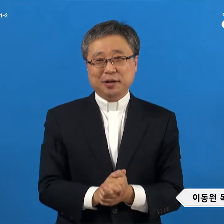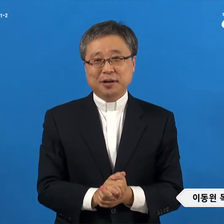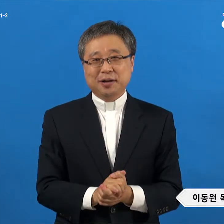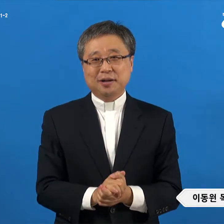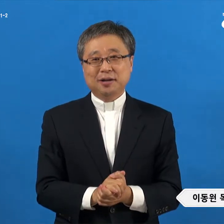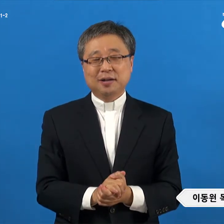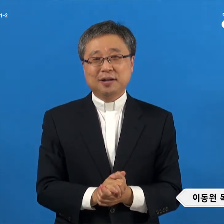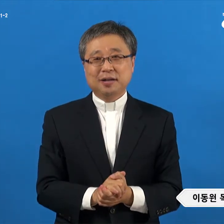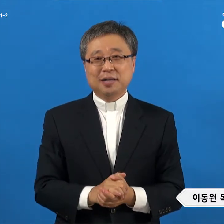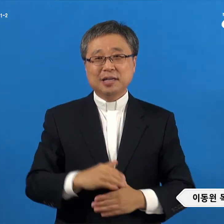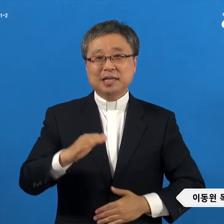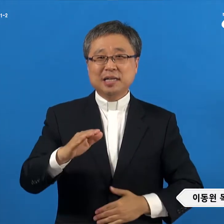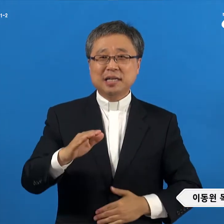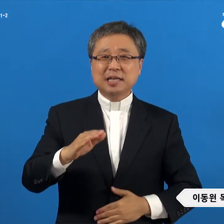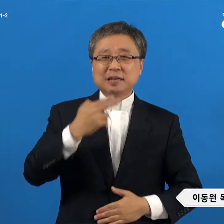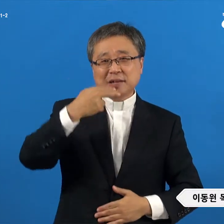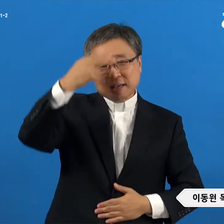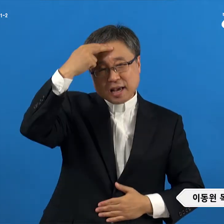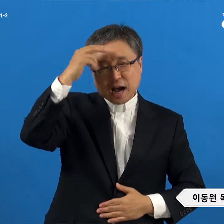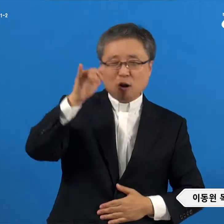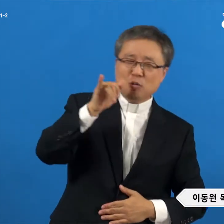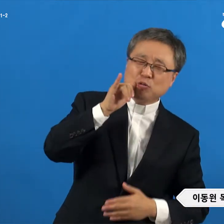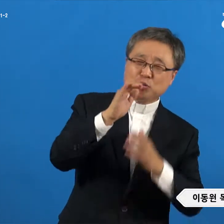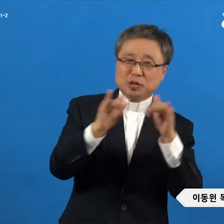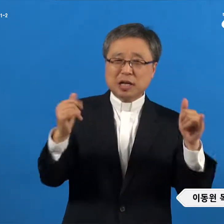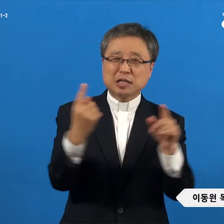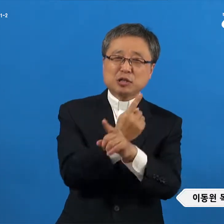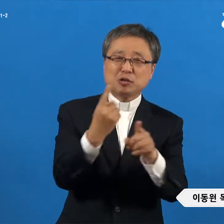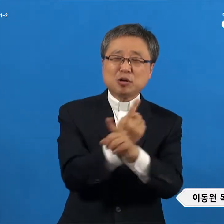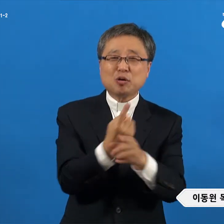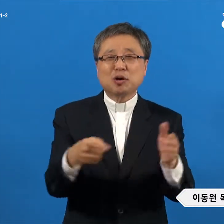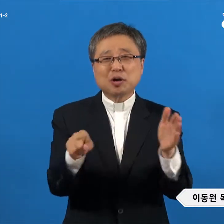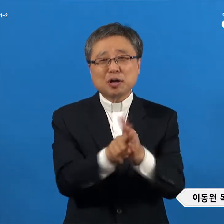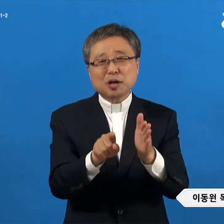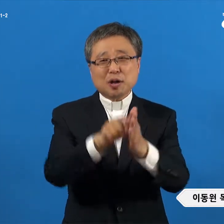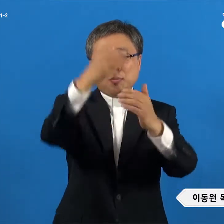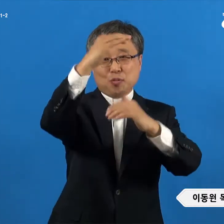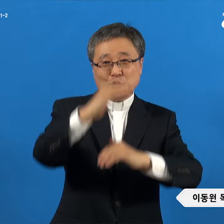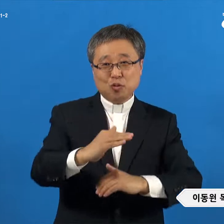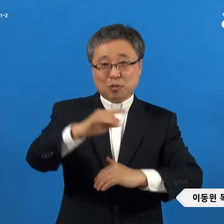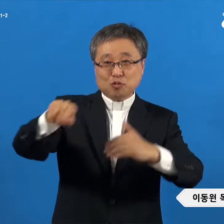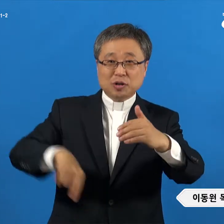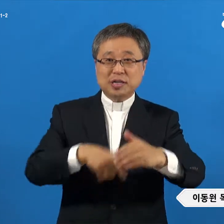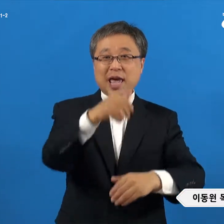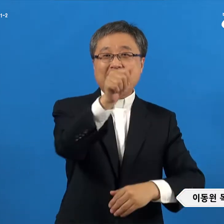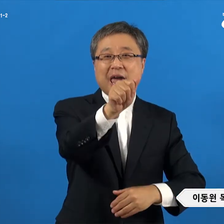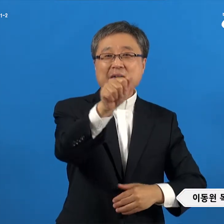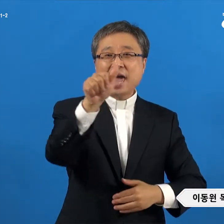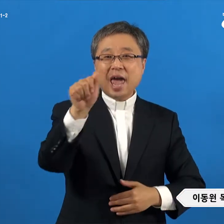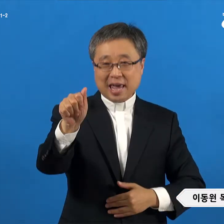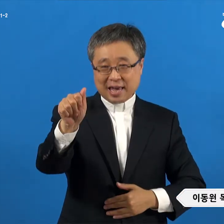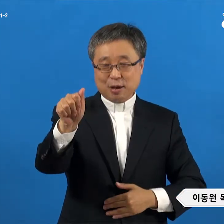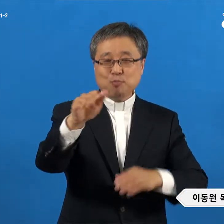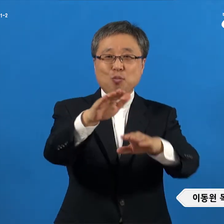이 알코올 중독자들을 치유하기 위한 프로그램 중에 AA라는 모임이 있어요. AA 12